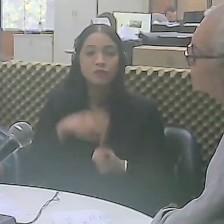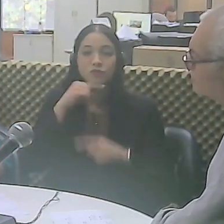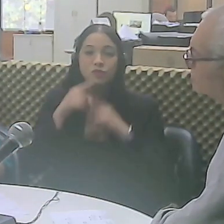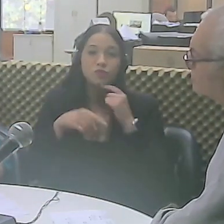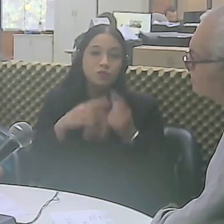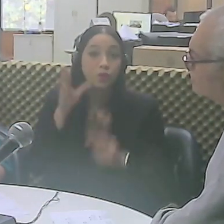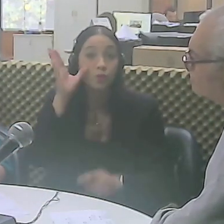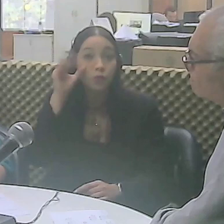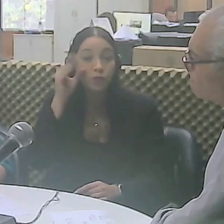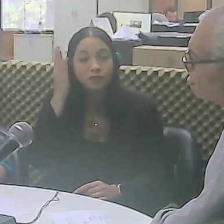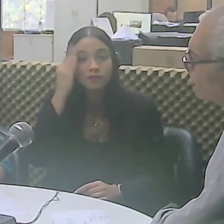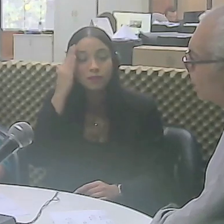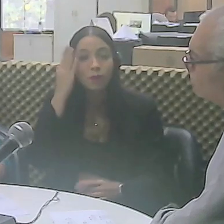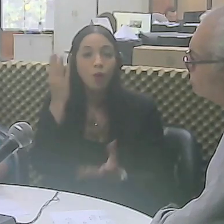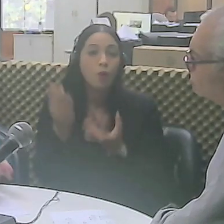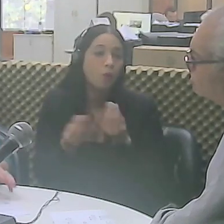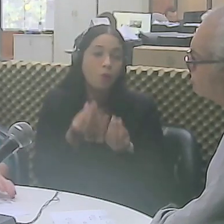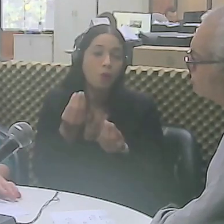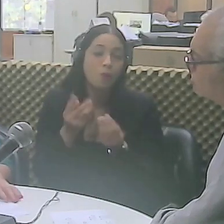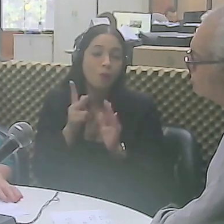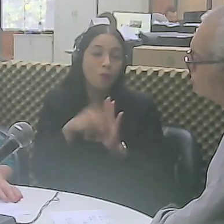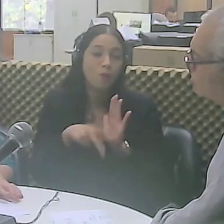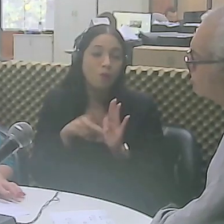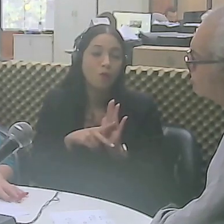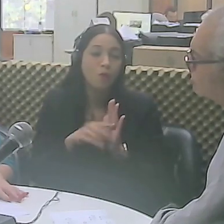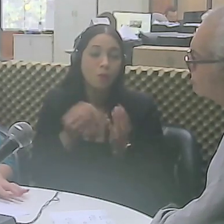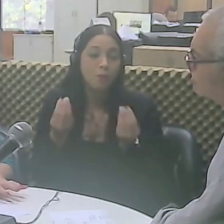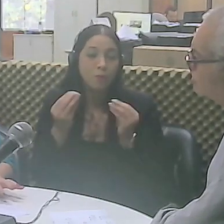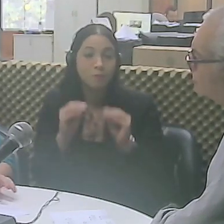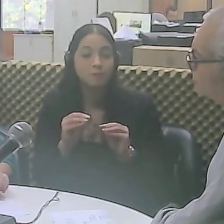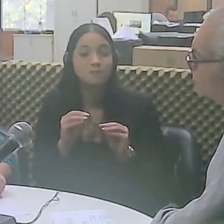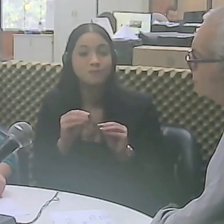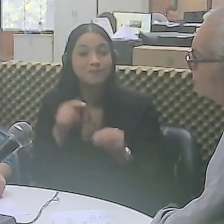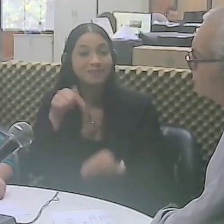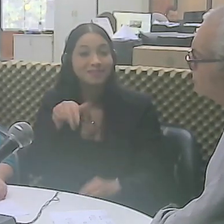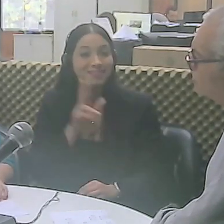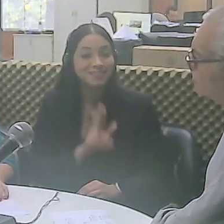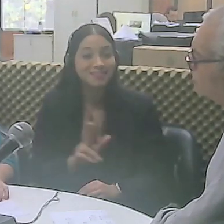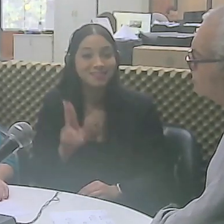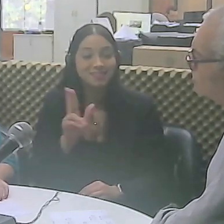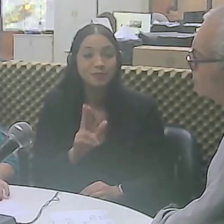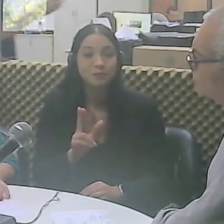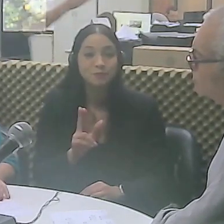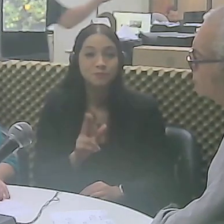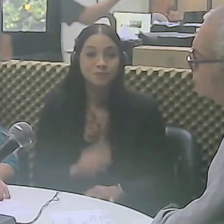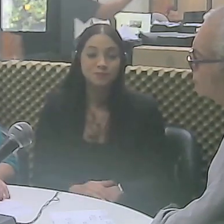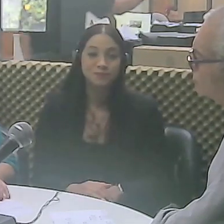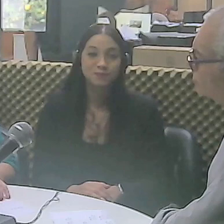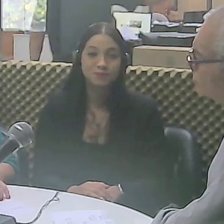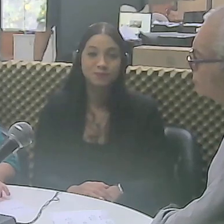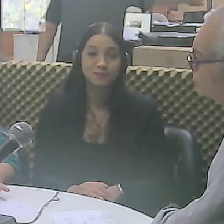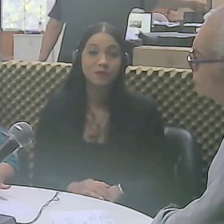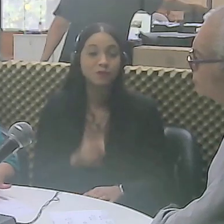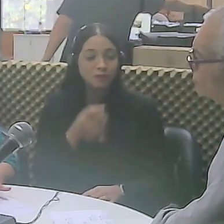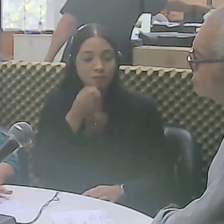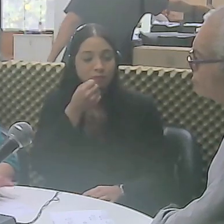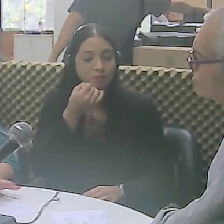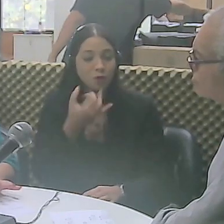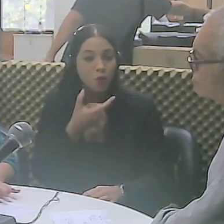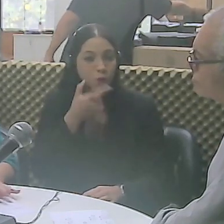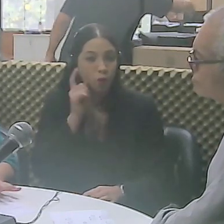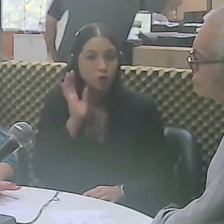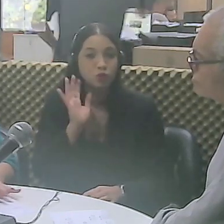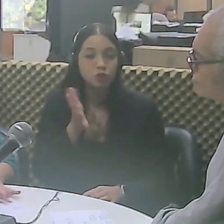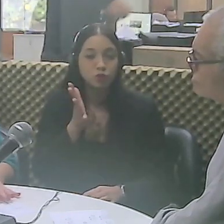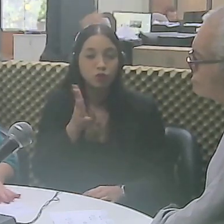dúvidas, estão curiosas para saber como o programa vai ser aplicado aqui em Uberlândia. Como você disse, ontem